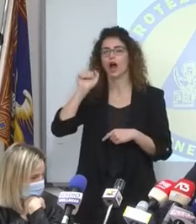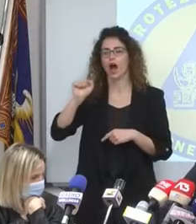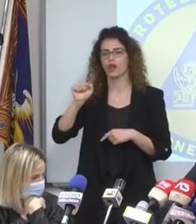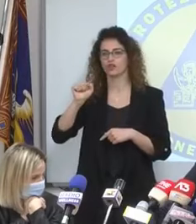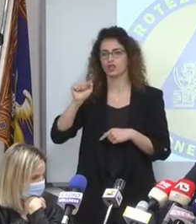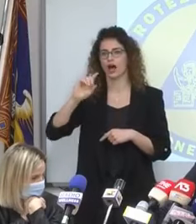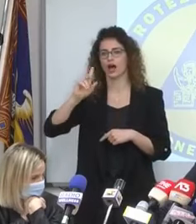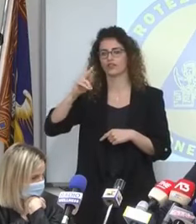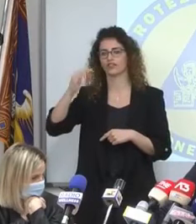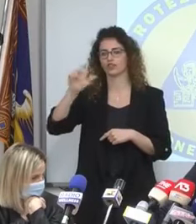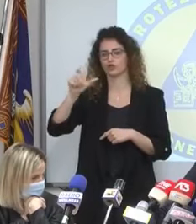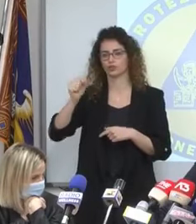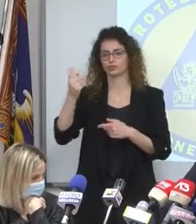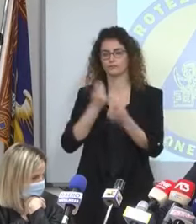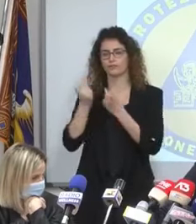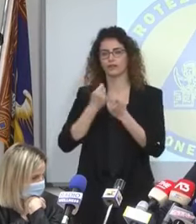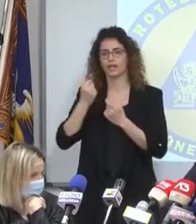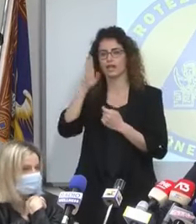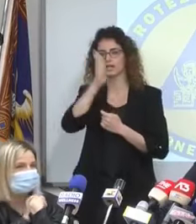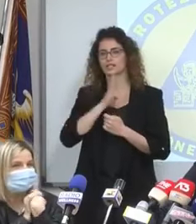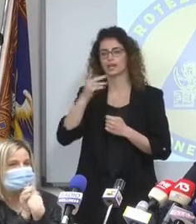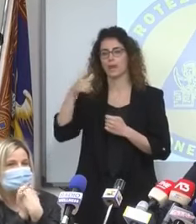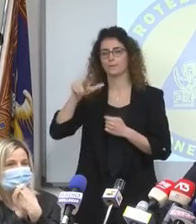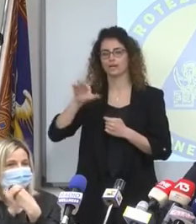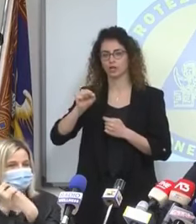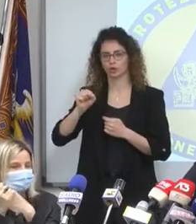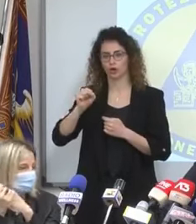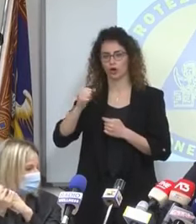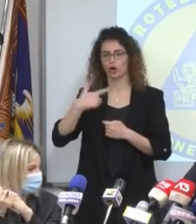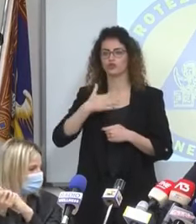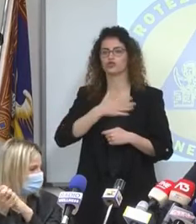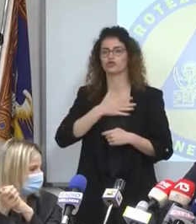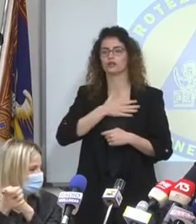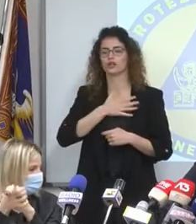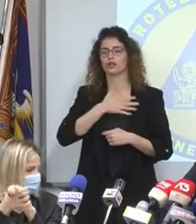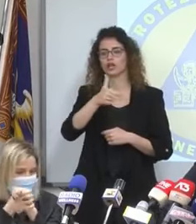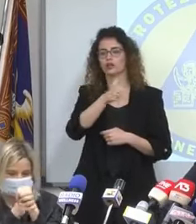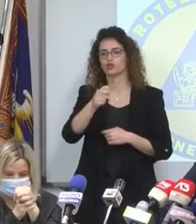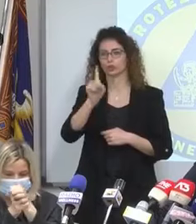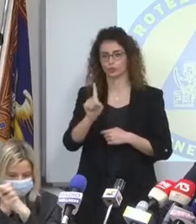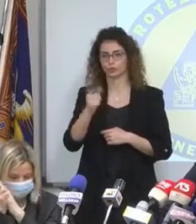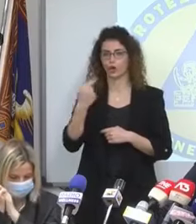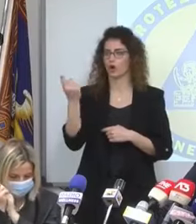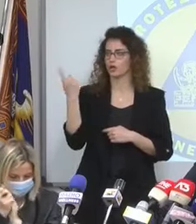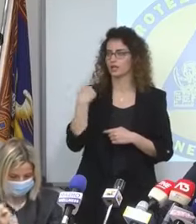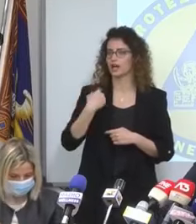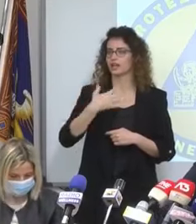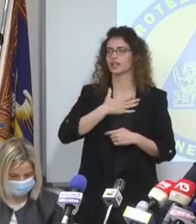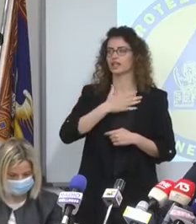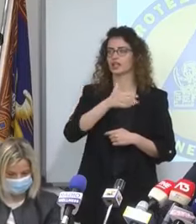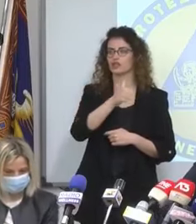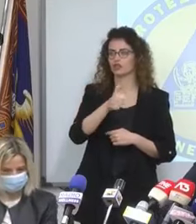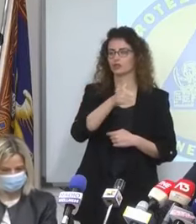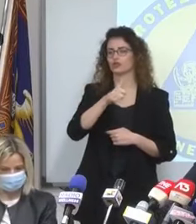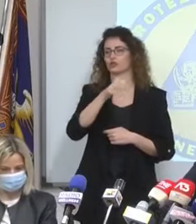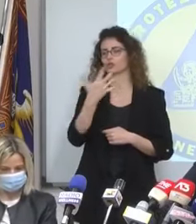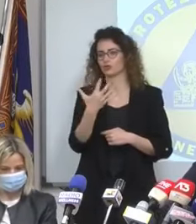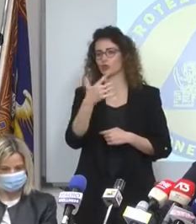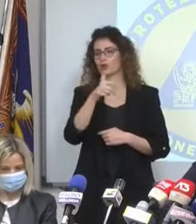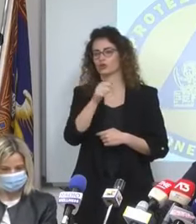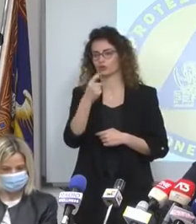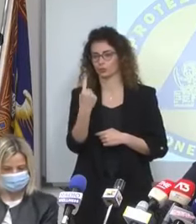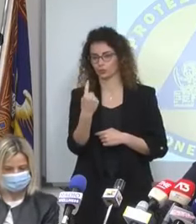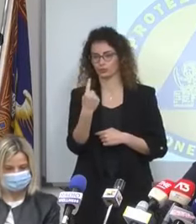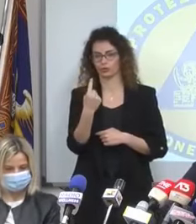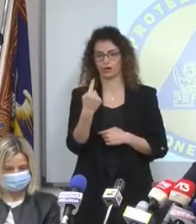Frison di San Pietro in Gù, oggi compie 101 anni. Ieri abbiamo fatto un 100, un 105, 101 e 100. Dopo